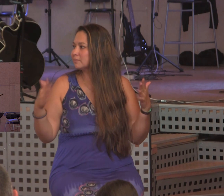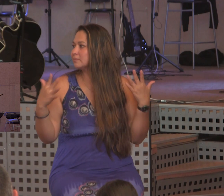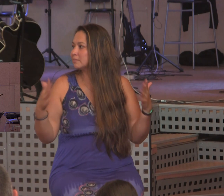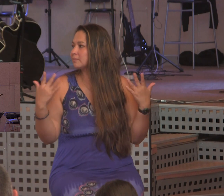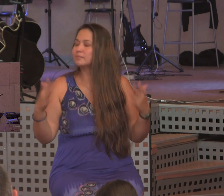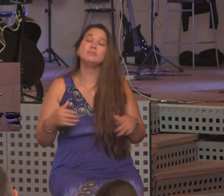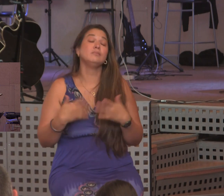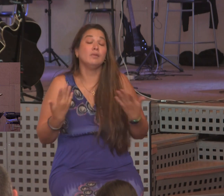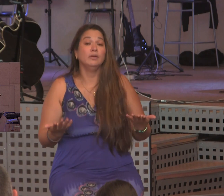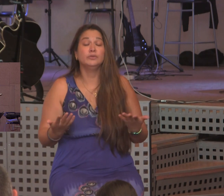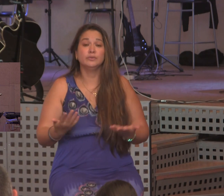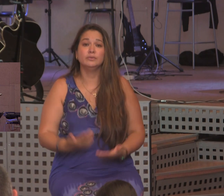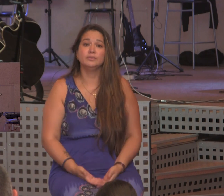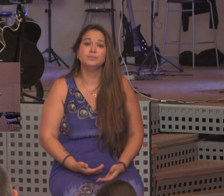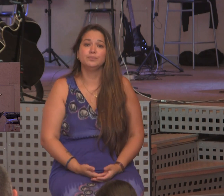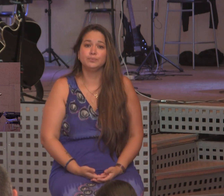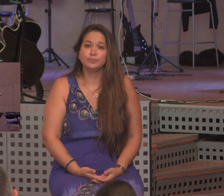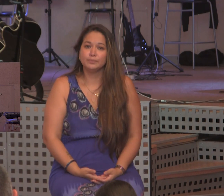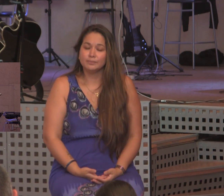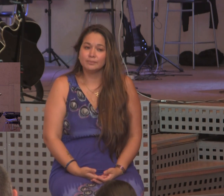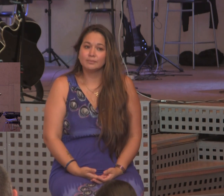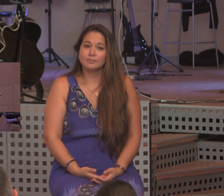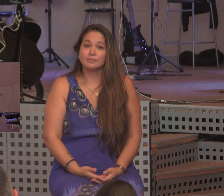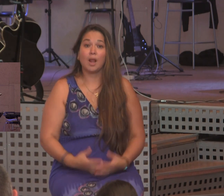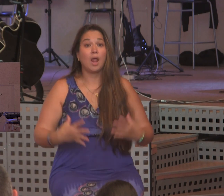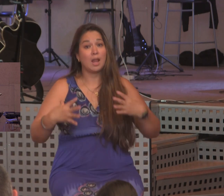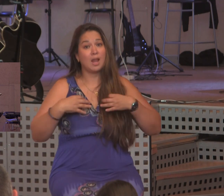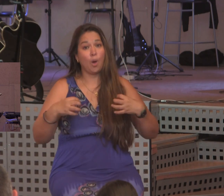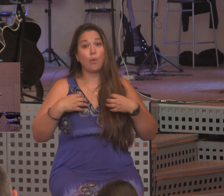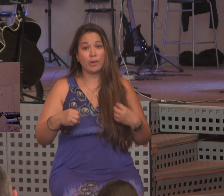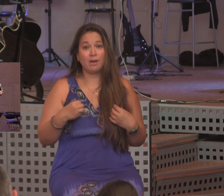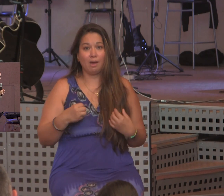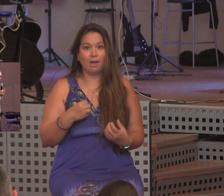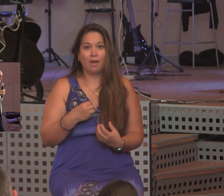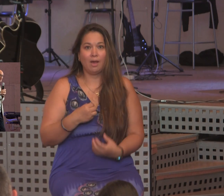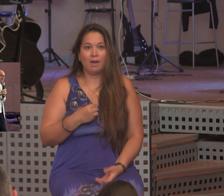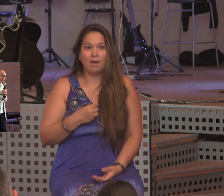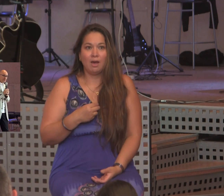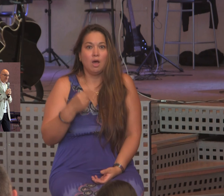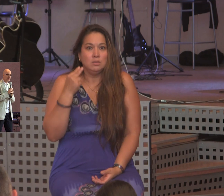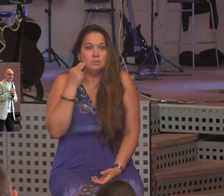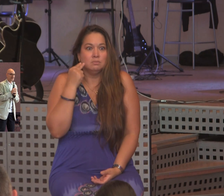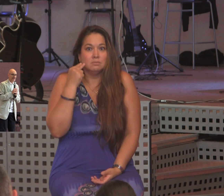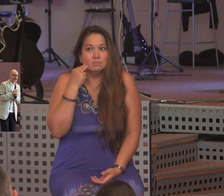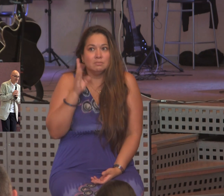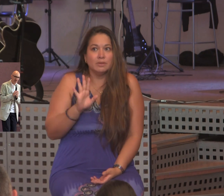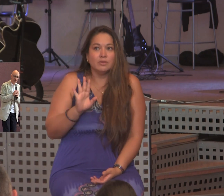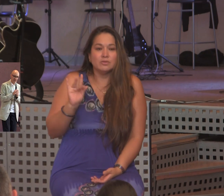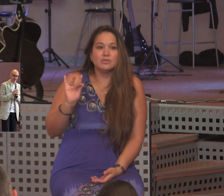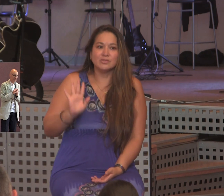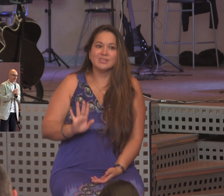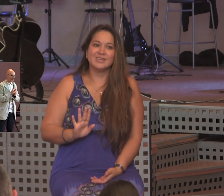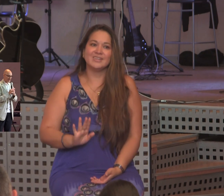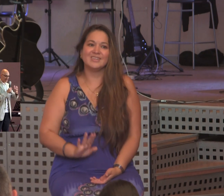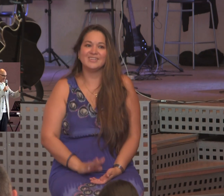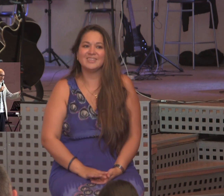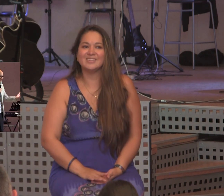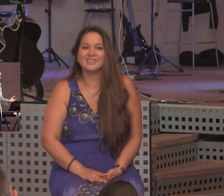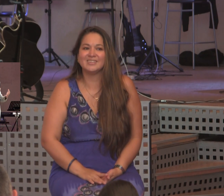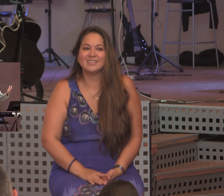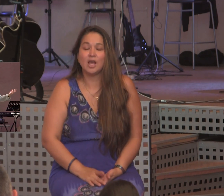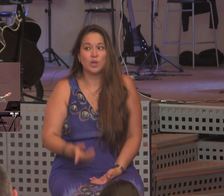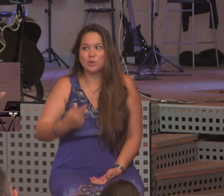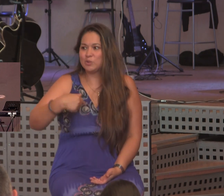Y por supuesto, la oveja es un animal temeroso. Tenemos mucho miedo a veces al enemigo, a